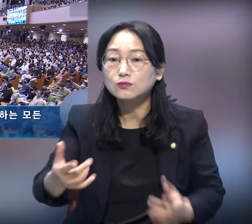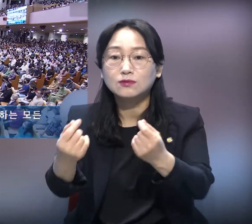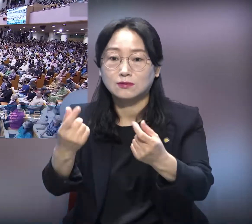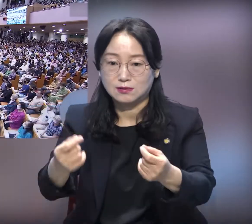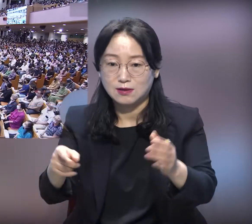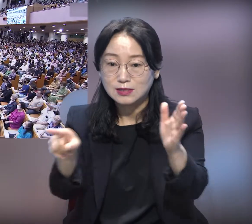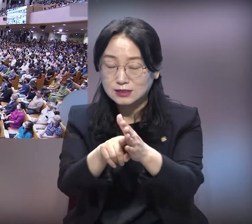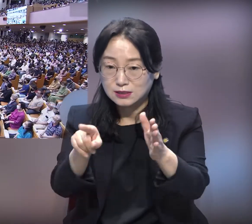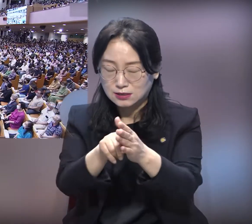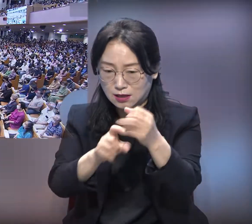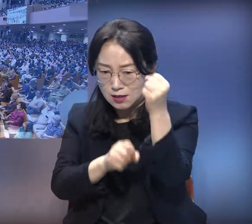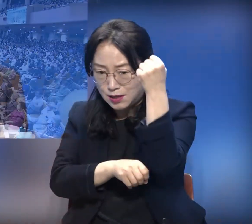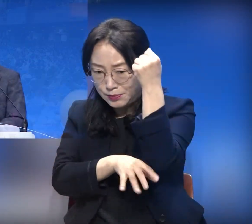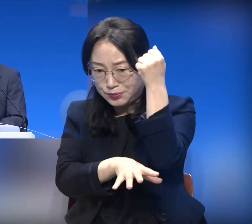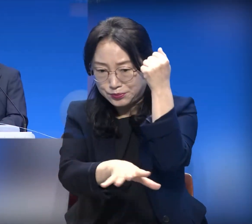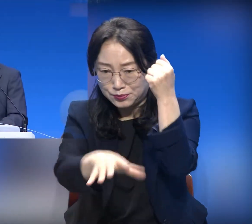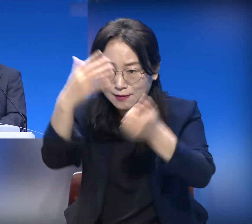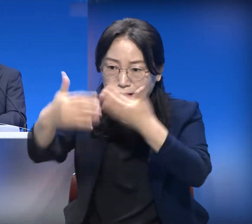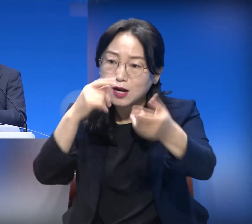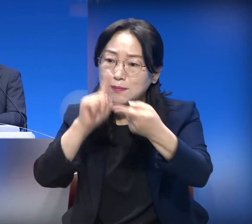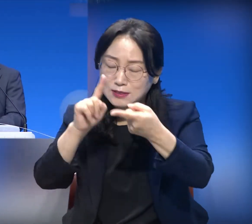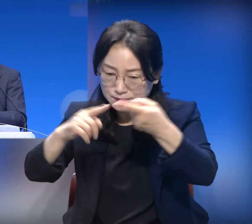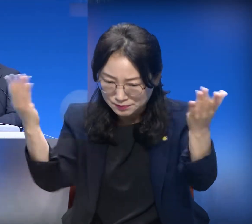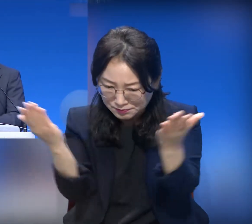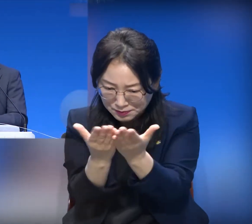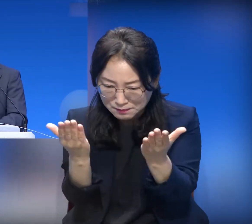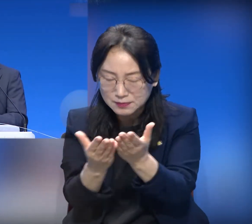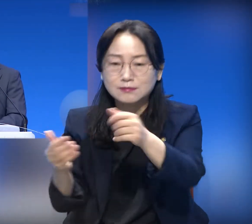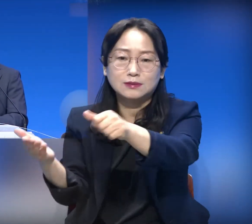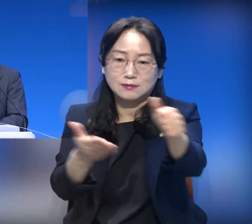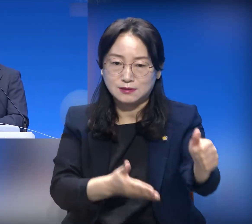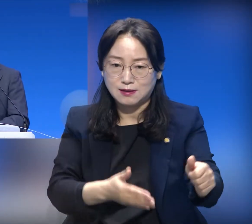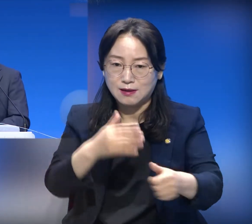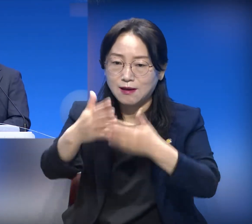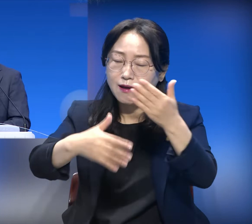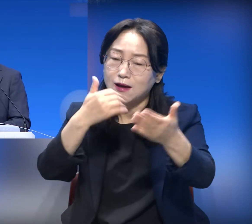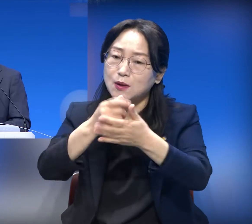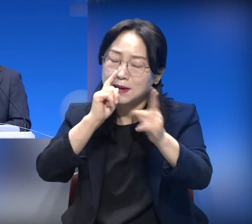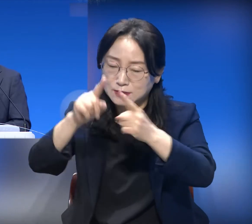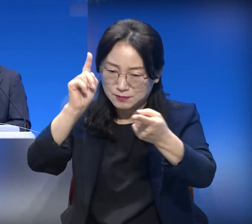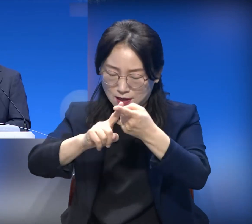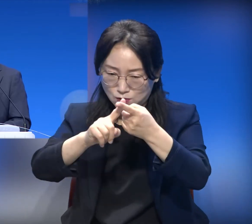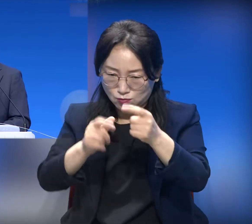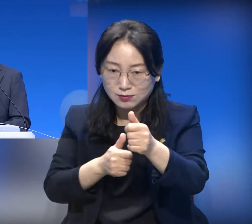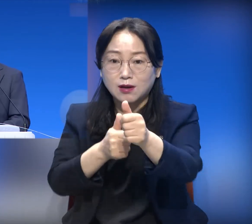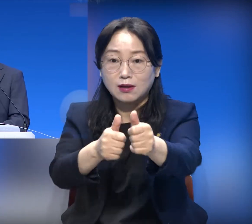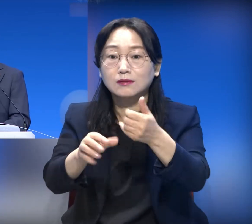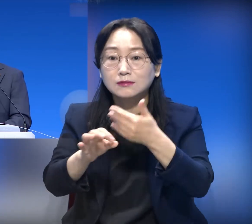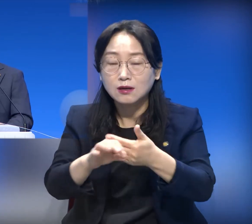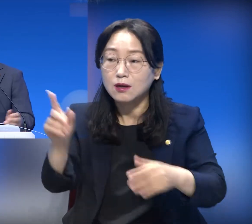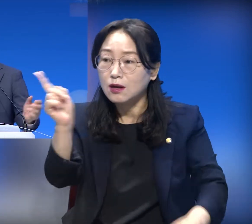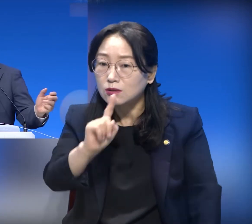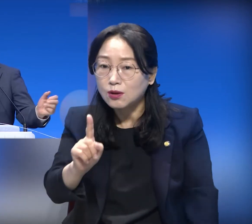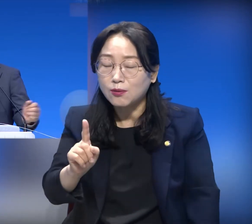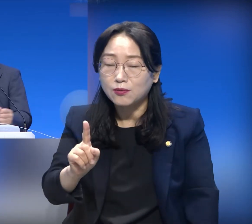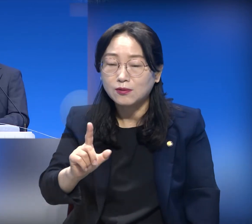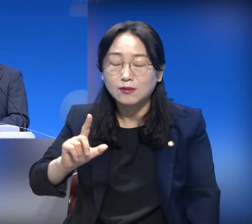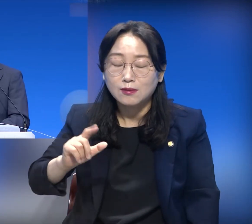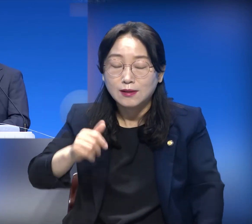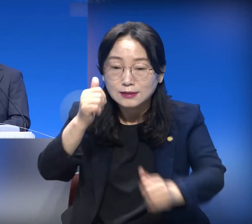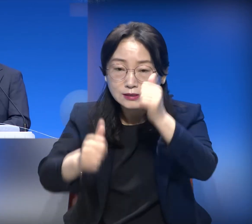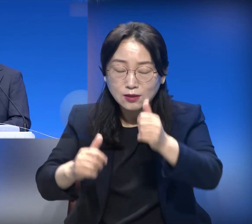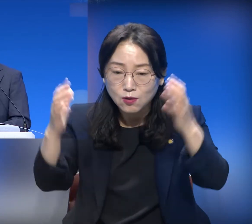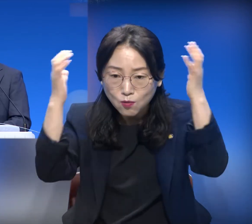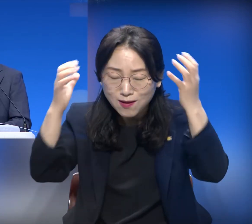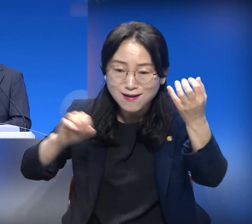신앙의 뿌리를 말씀에 두어야 되는 것입니다. 말씀의 강에 여러분의 신앙의 뿌리를 담궈 놓고 있으면 어떠한 시험과